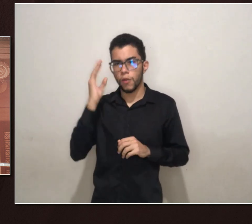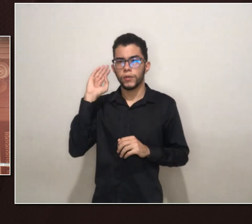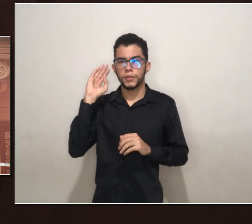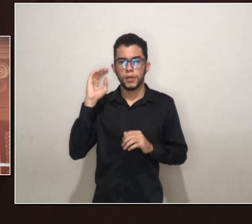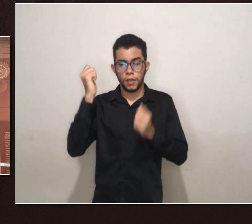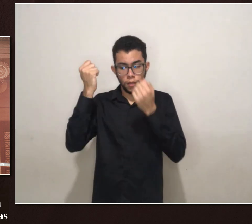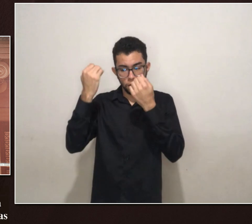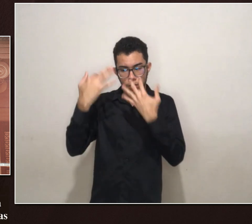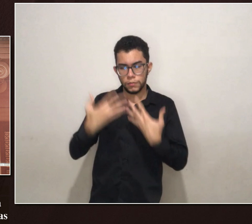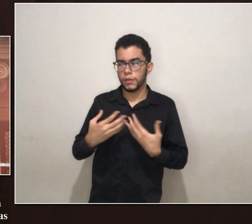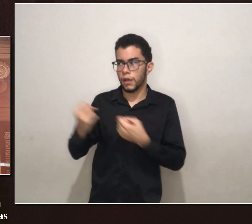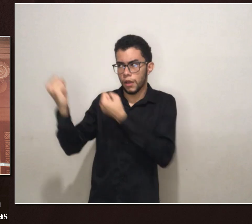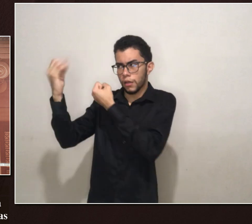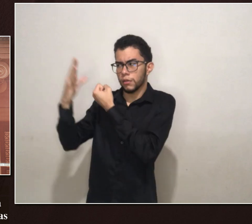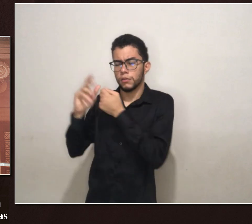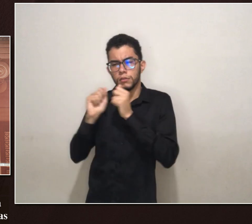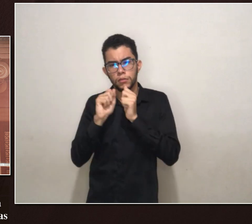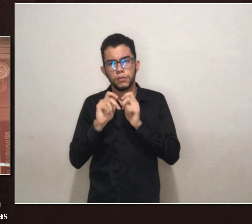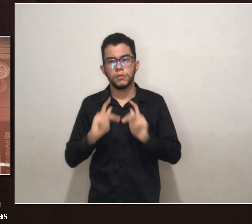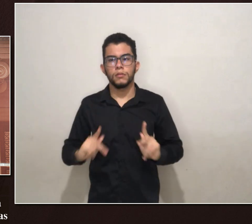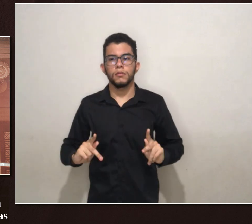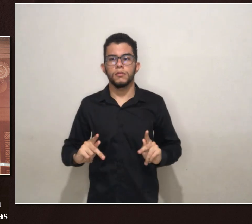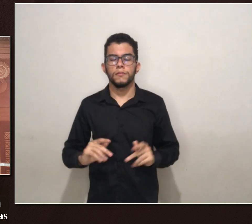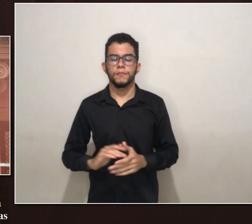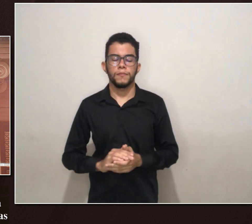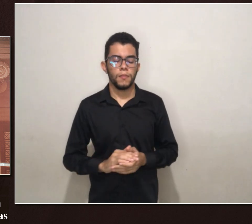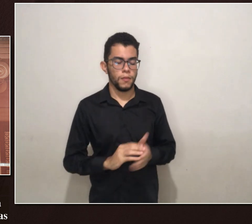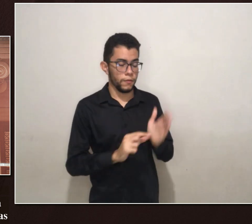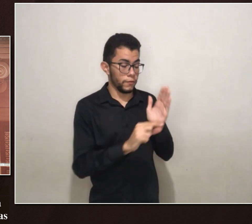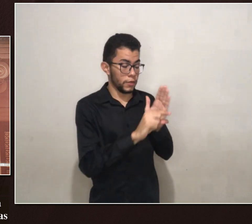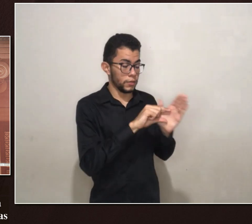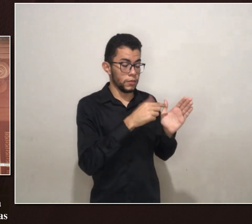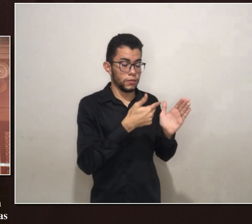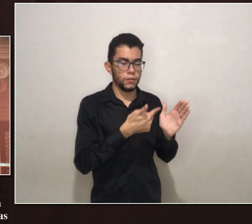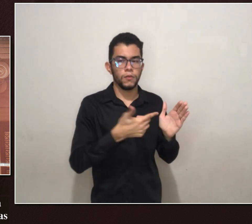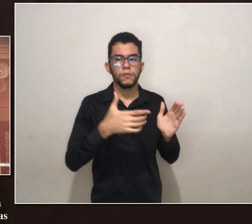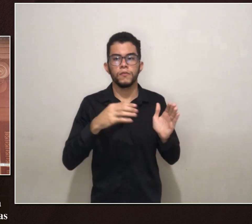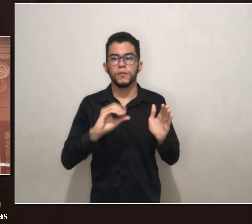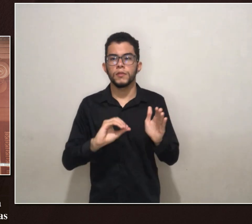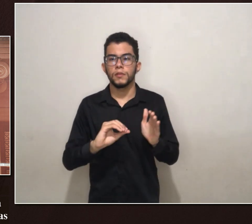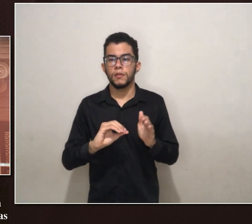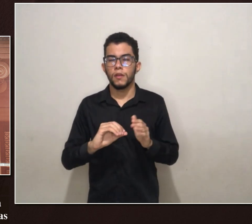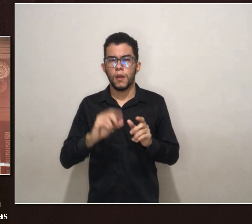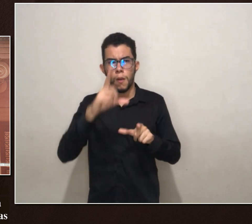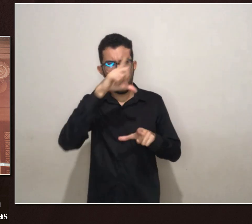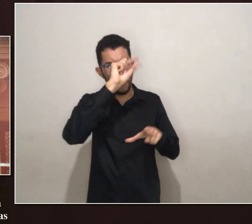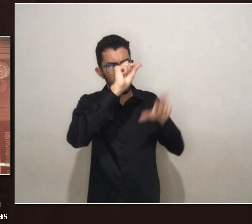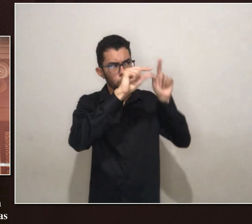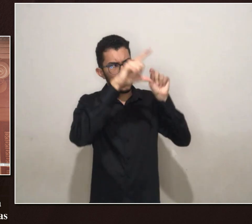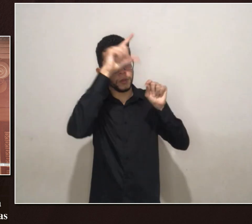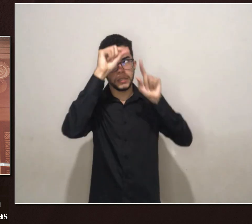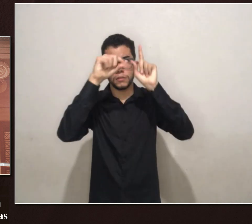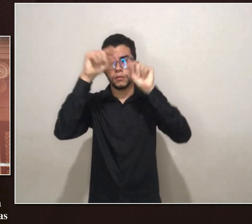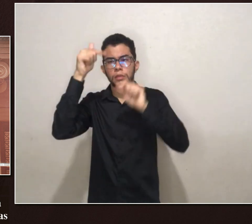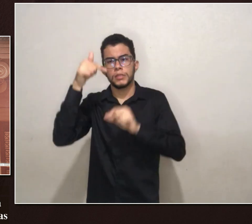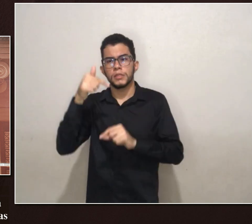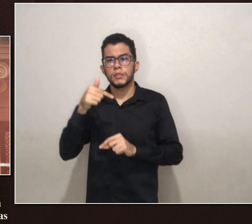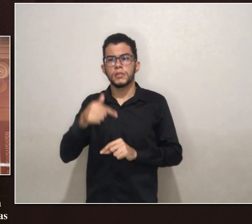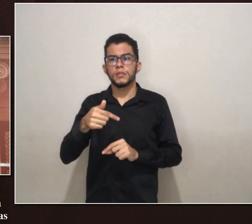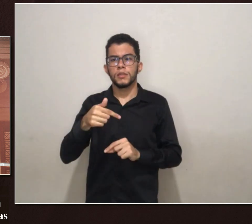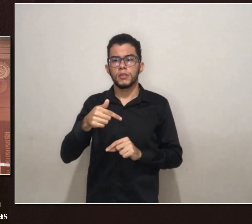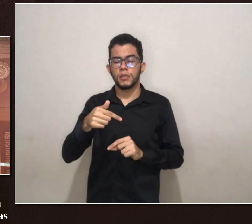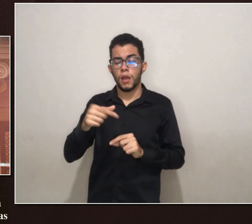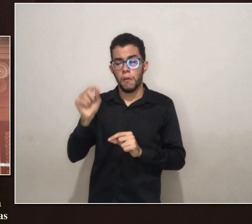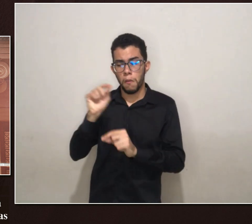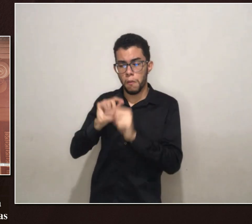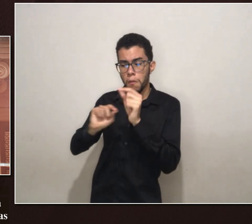Versículo 20, quanto ao mistério das sete estrelas que viste na minha mão direita e os sete candeeiros de ouro,